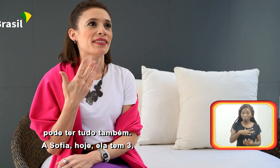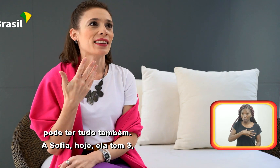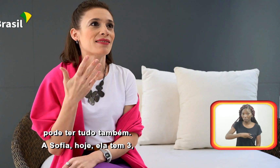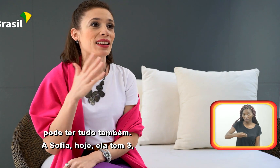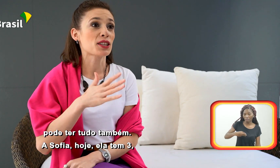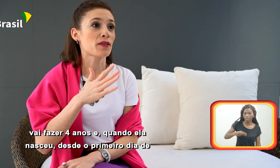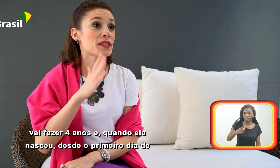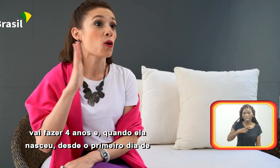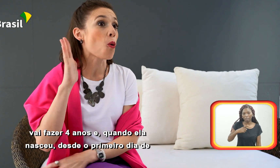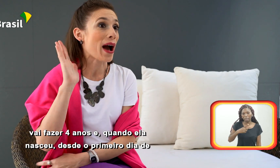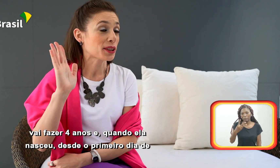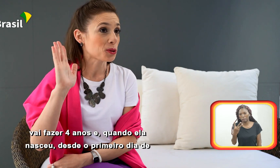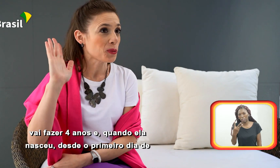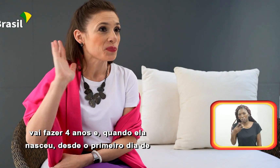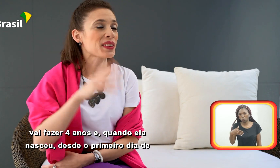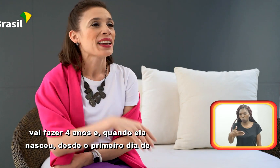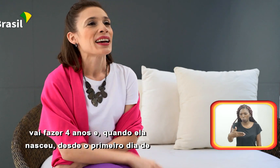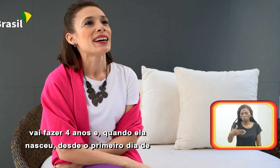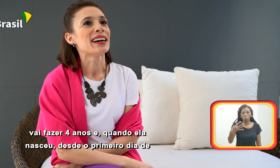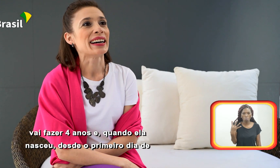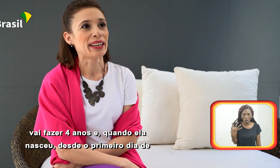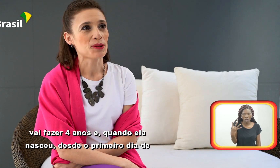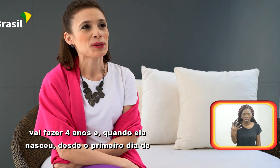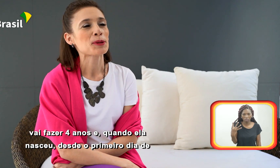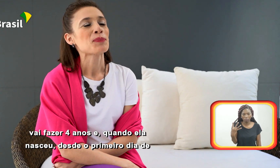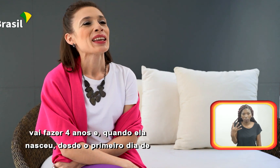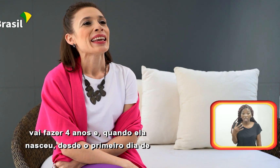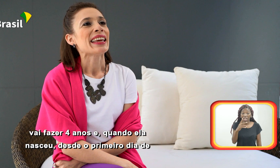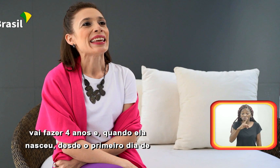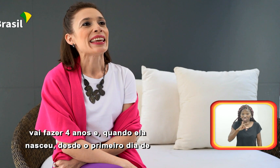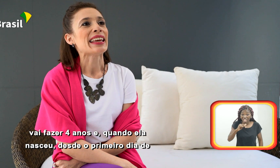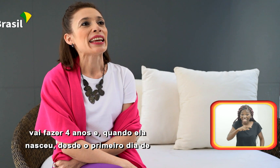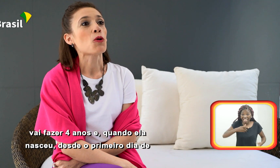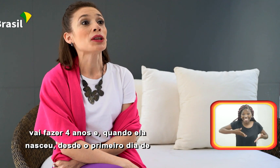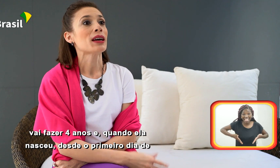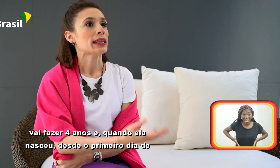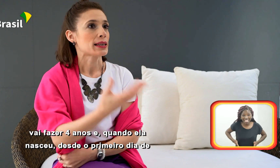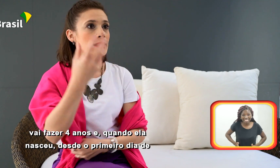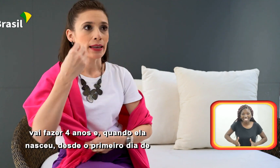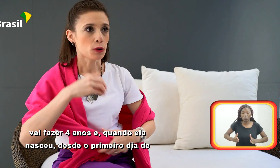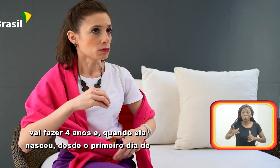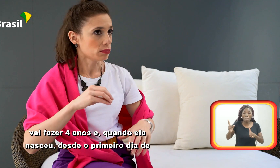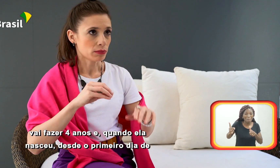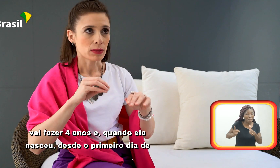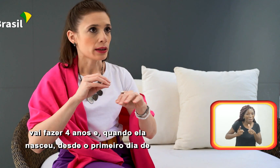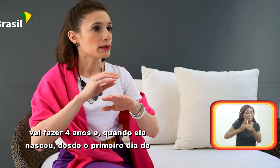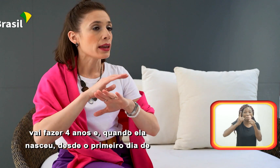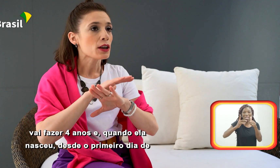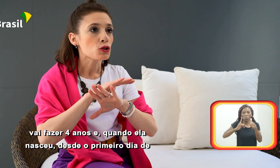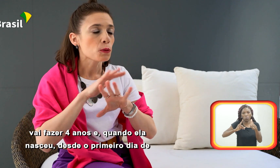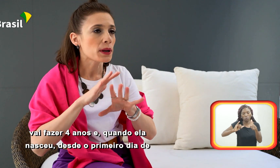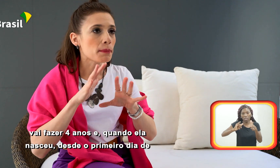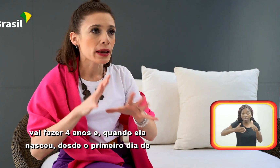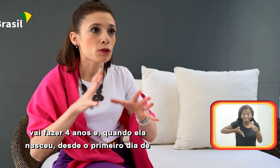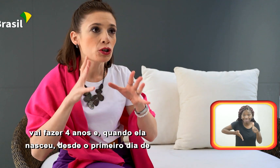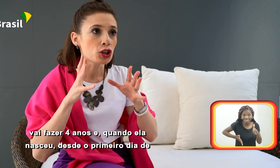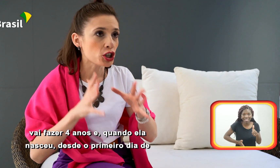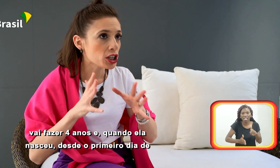tem 3, vai fazer 4 anos. E quando ela nasceu, né, desde o primeiro dia